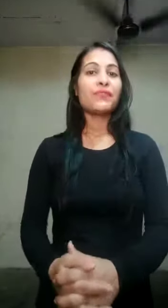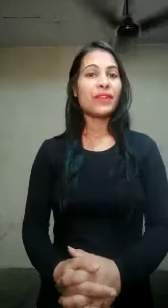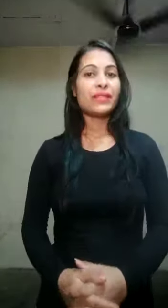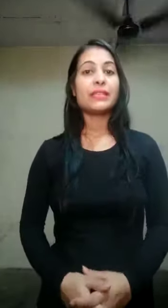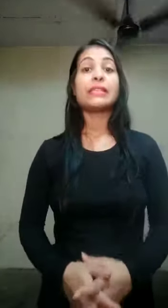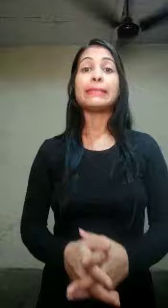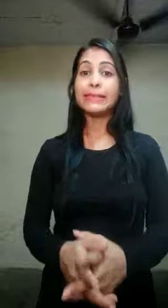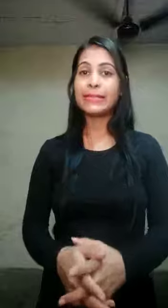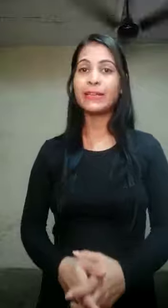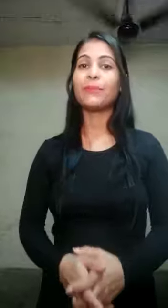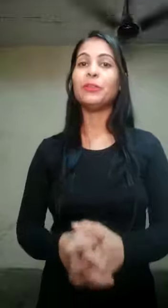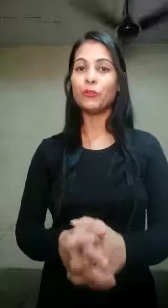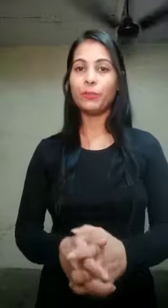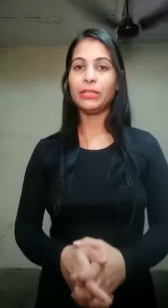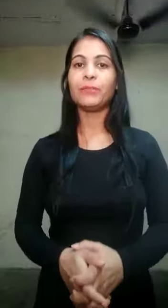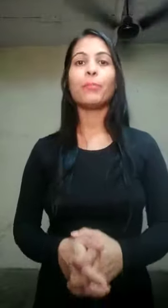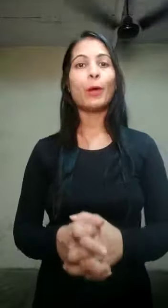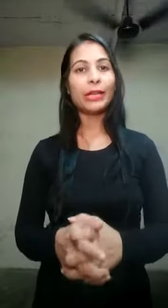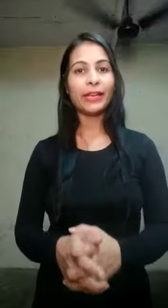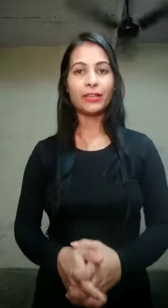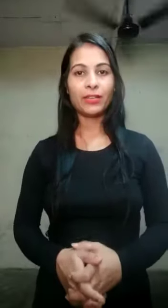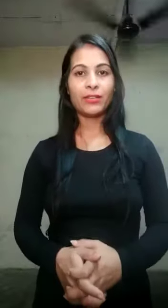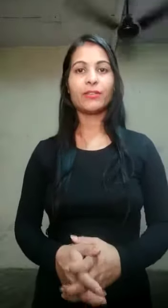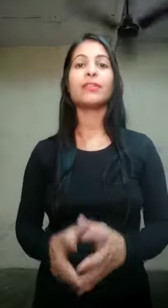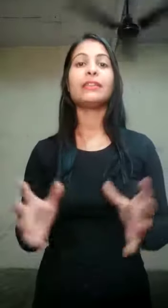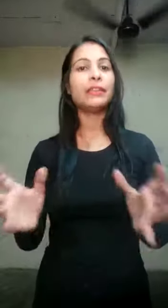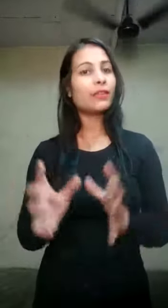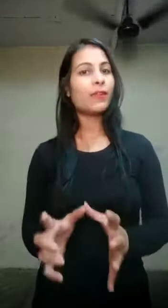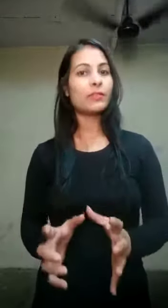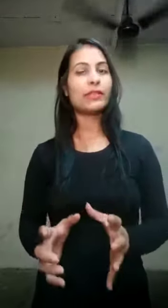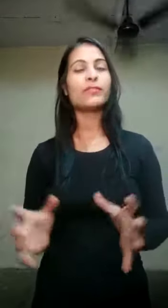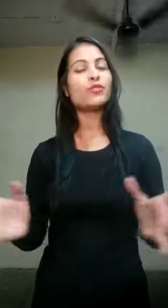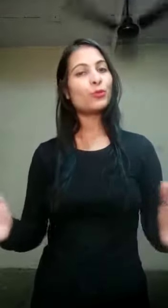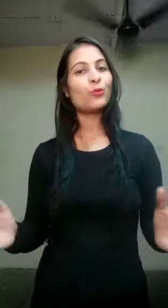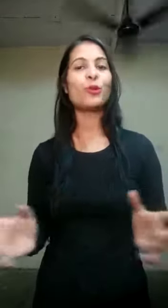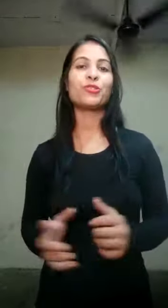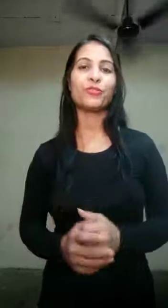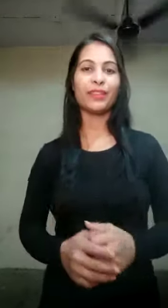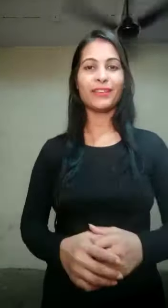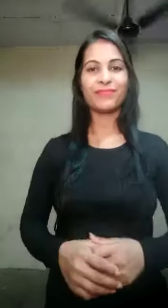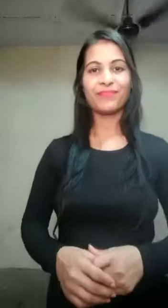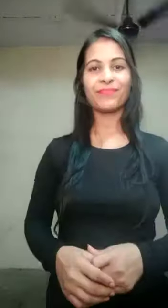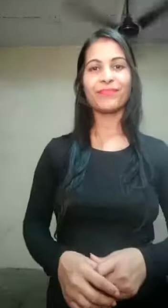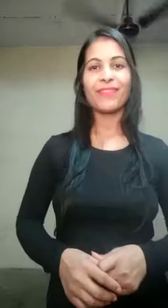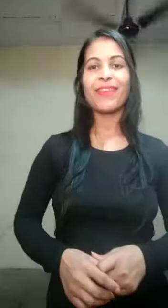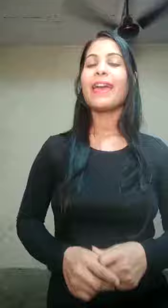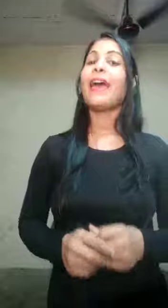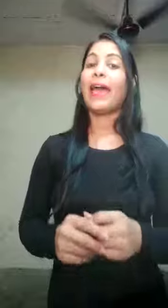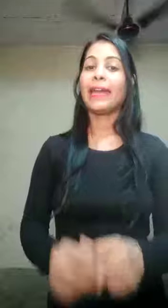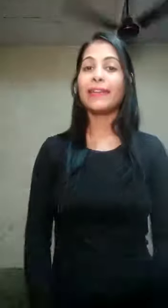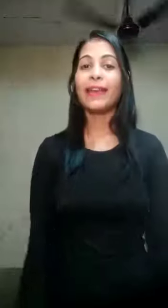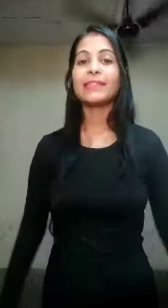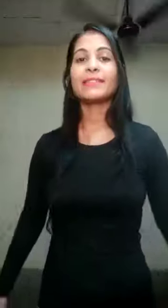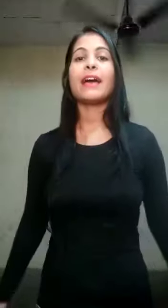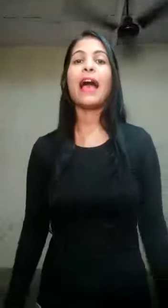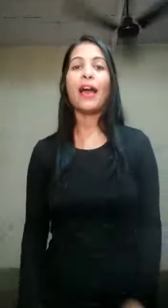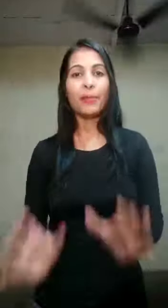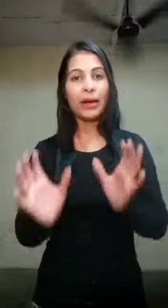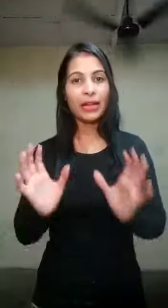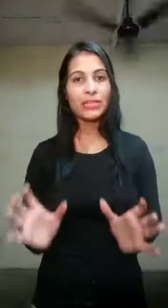फ्रेंड्स, जीकब यूपी पॉलिटेक्निक की काउंसलिंग शुरू हो चुकी है। एंड गाइस, हमारा जो